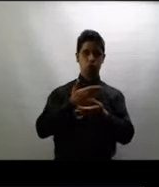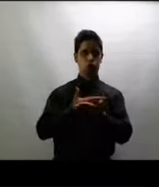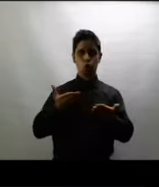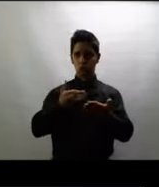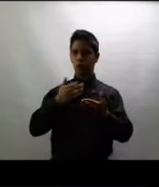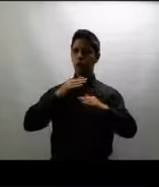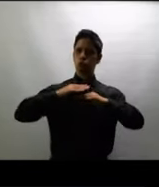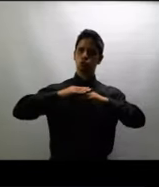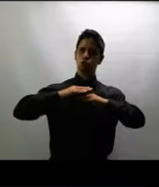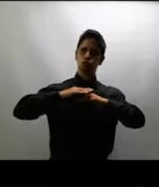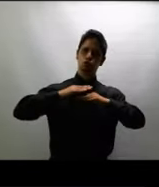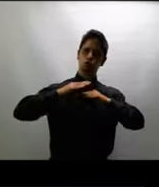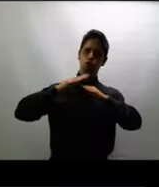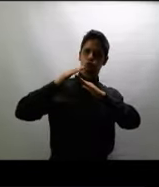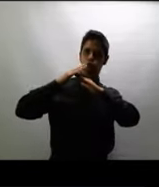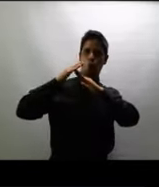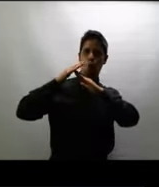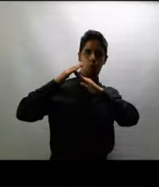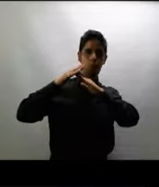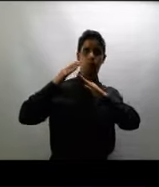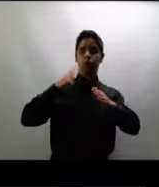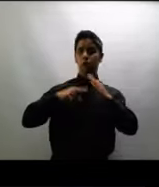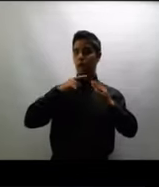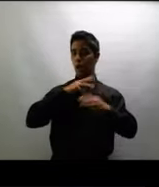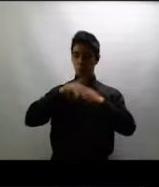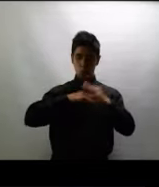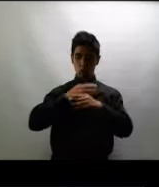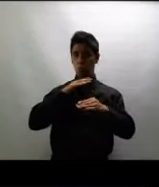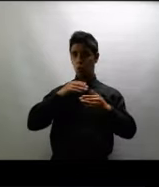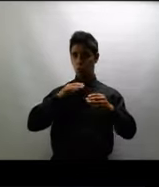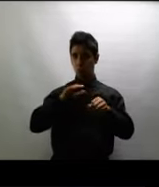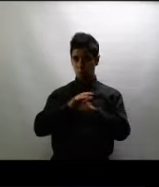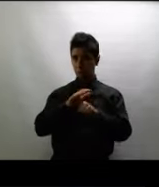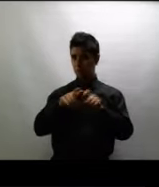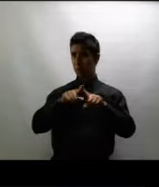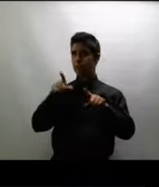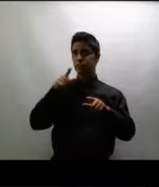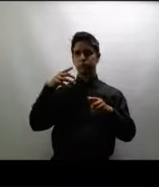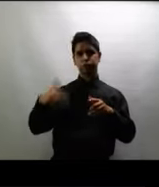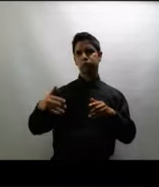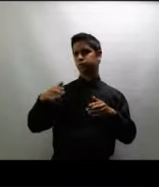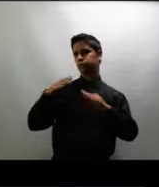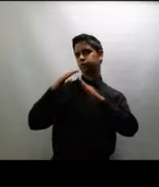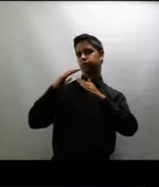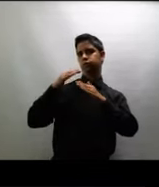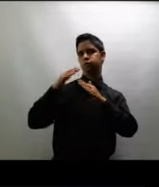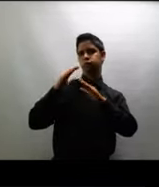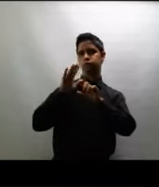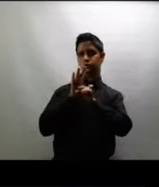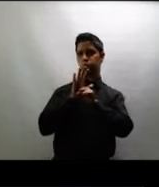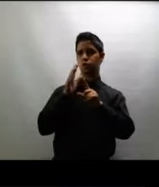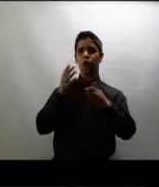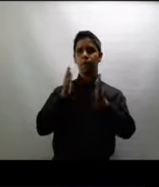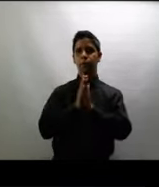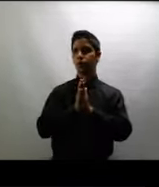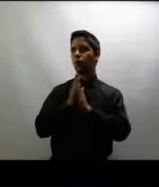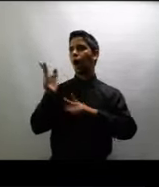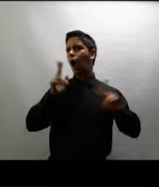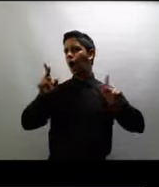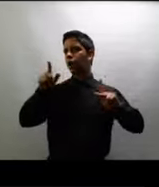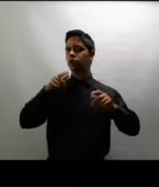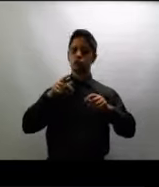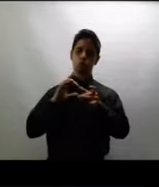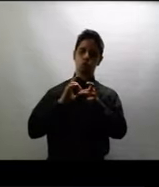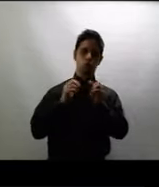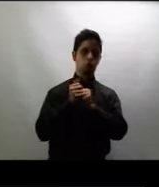nivel mundial está haciendo historia. Y solamente le estamos pidiendo que se una a nosotros y sea parte de la historia y se lo